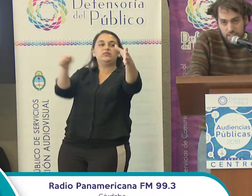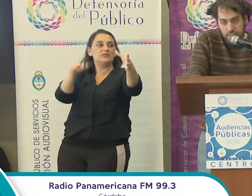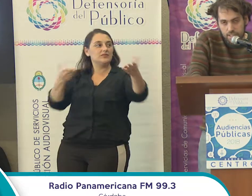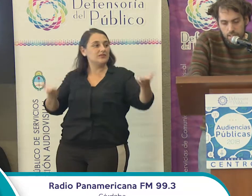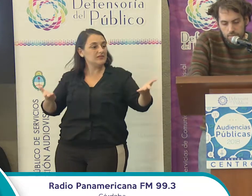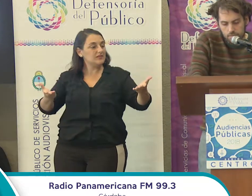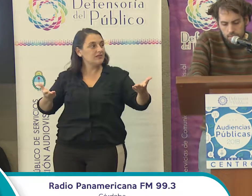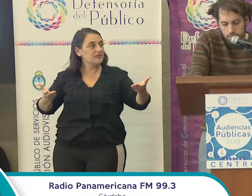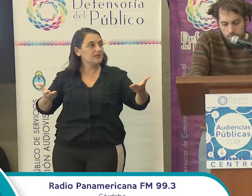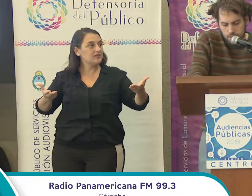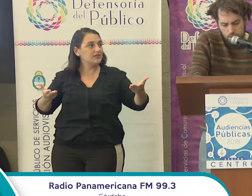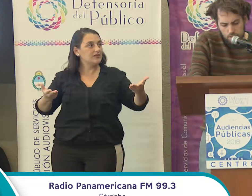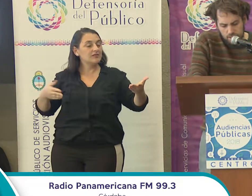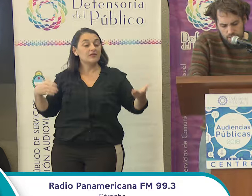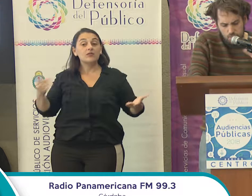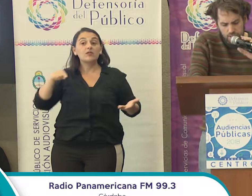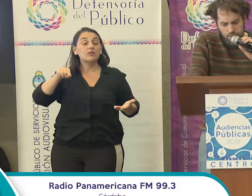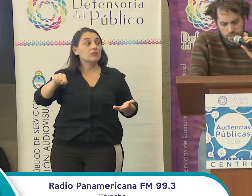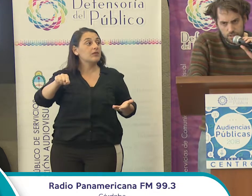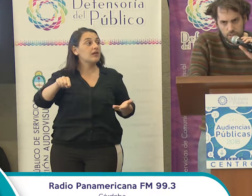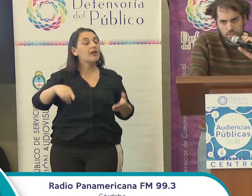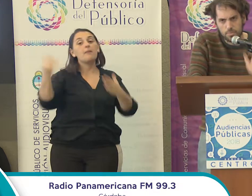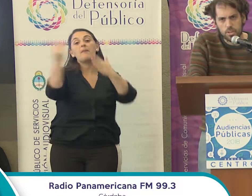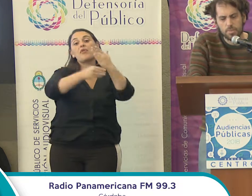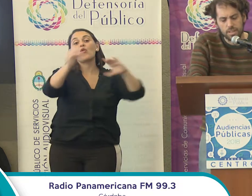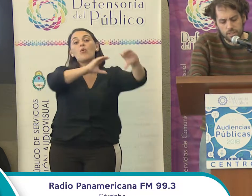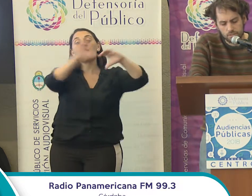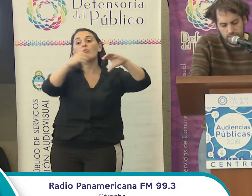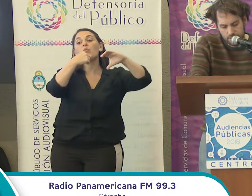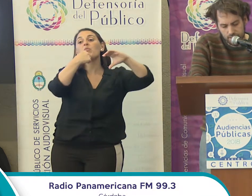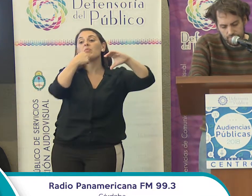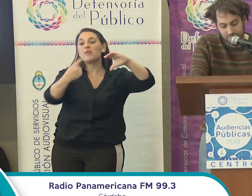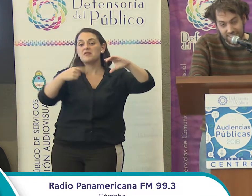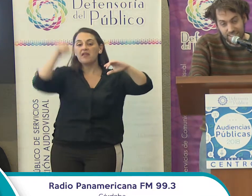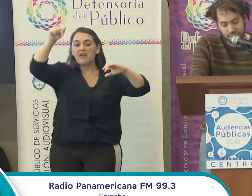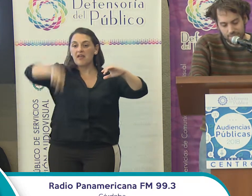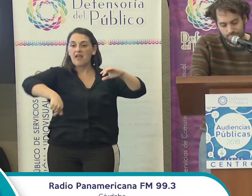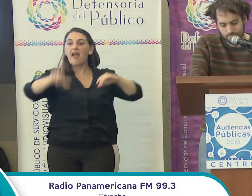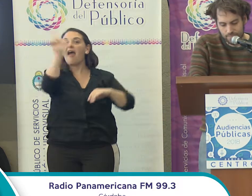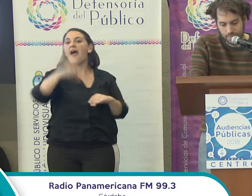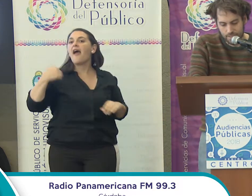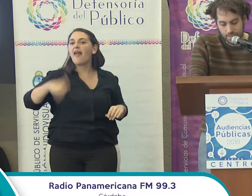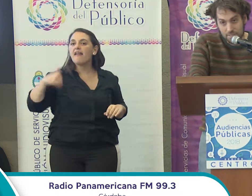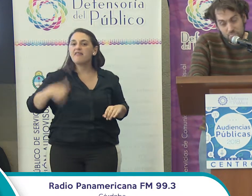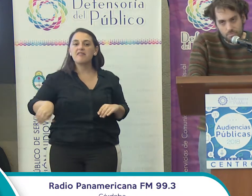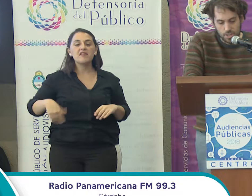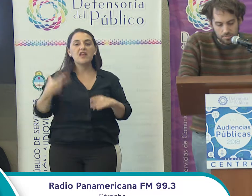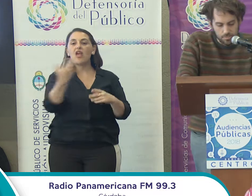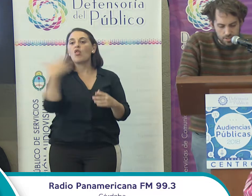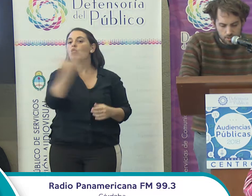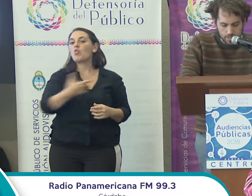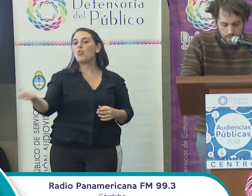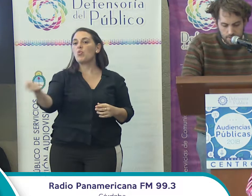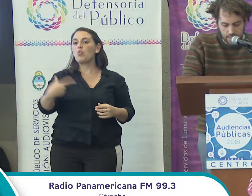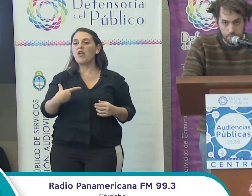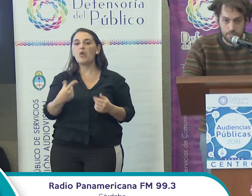a pesar de que un ministro de comunicación dijo que no había problemas de concentración en argentina bueno